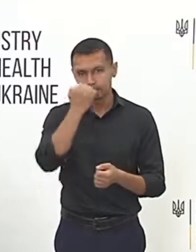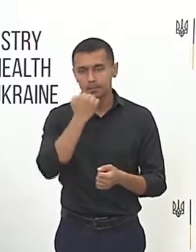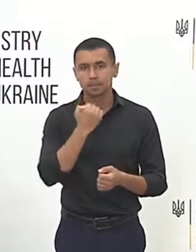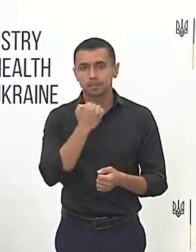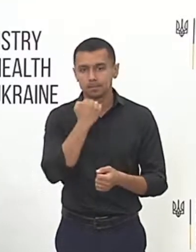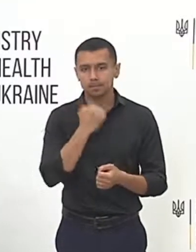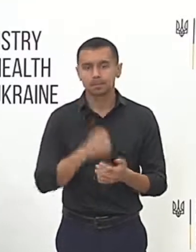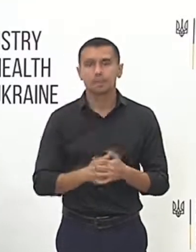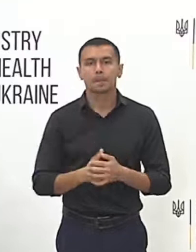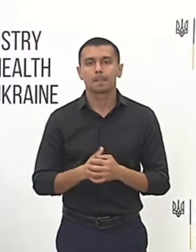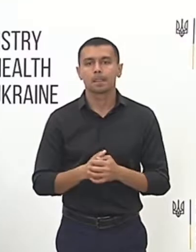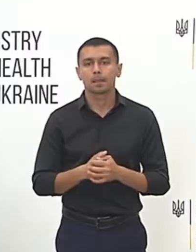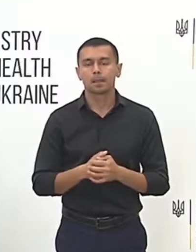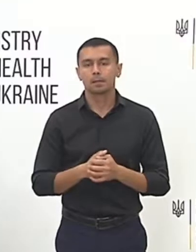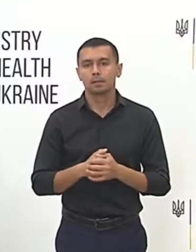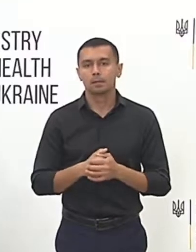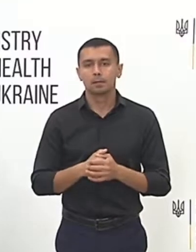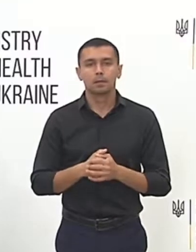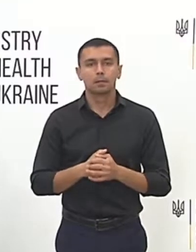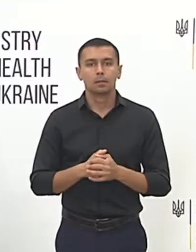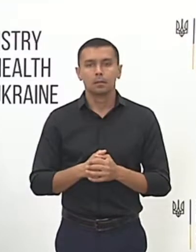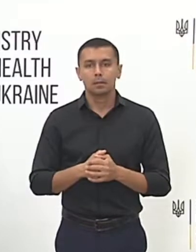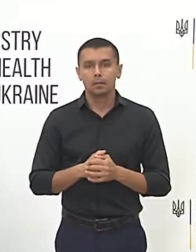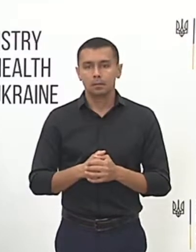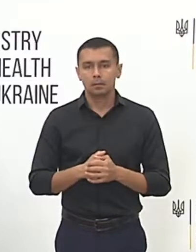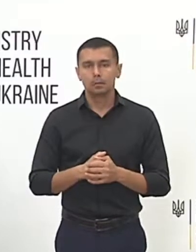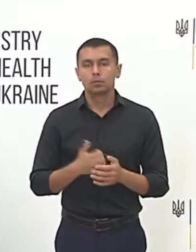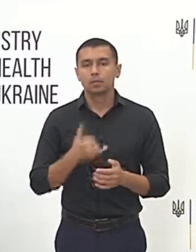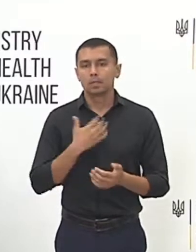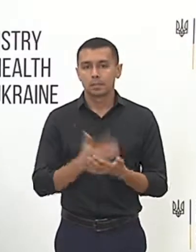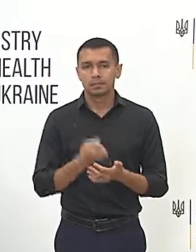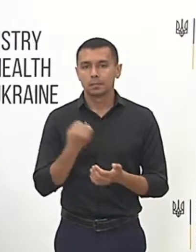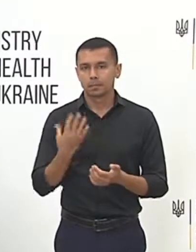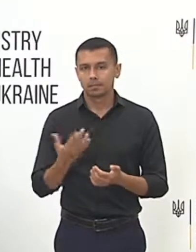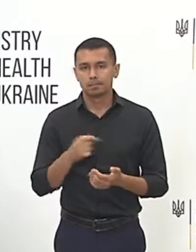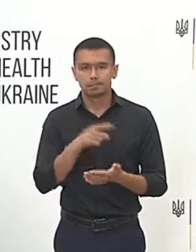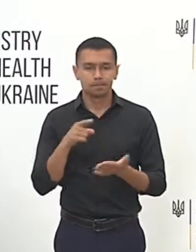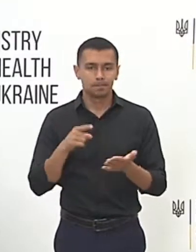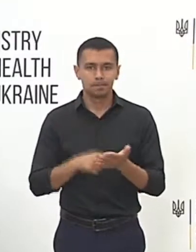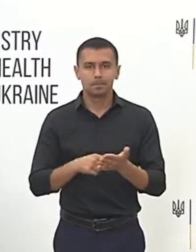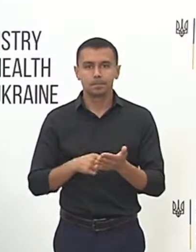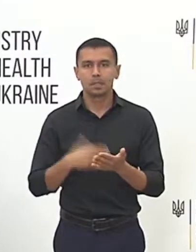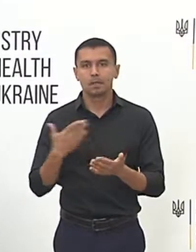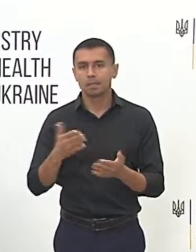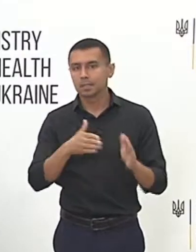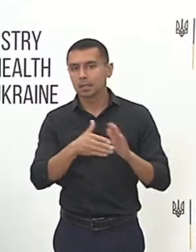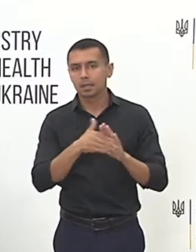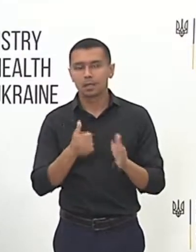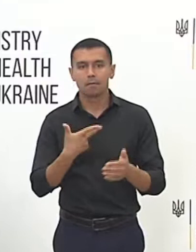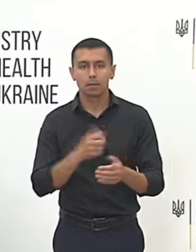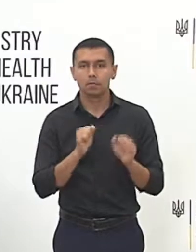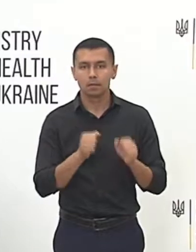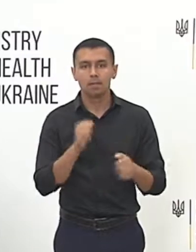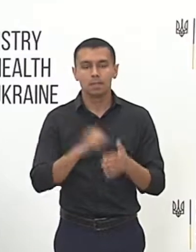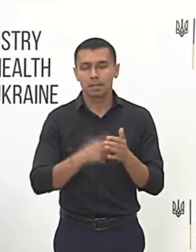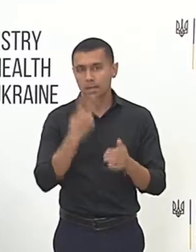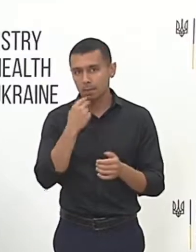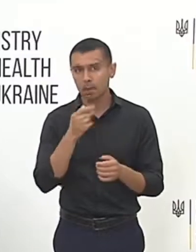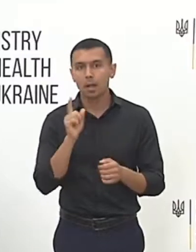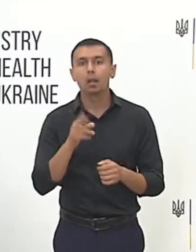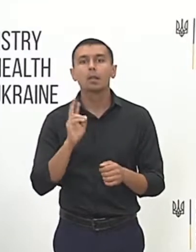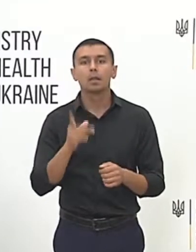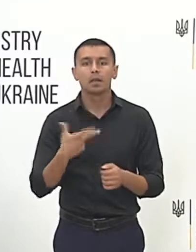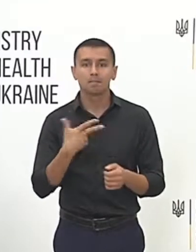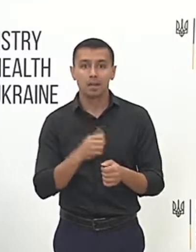пане Вікторе, за детальну інформацію про вакцинацію. У нас є кілька запитань від журналістів. Ви закликаєте вакцинуватися від грипу. Але